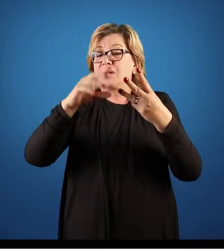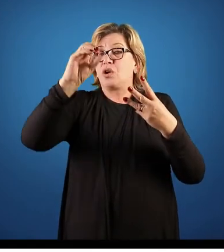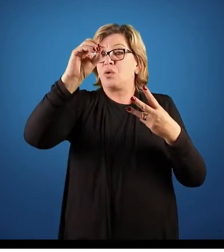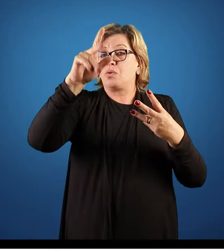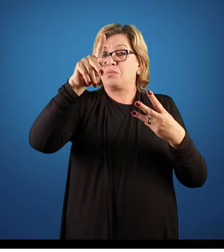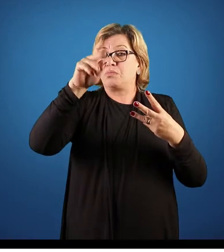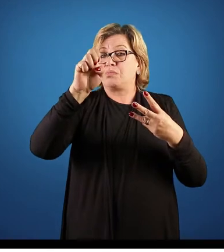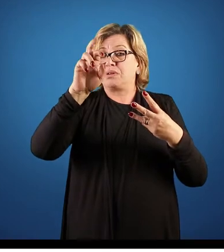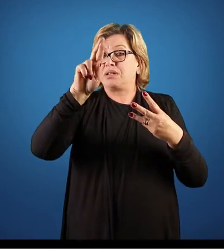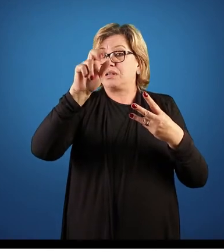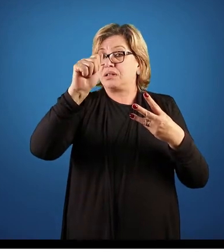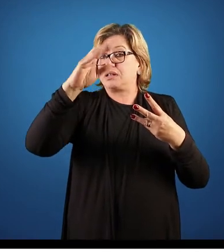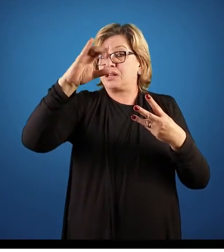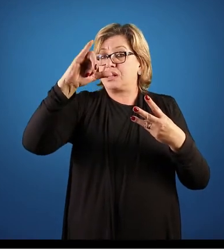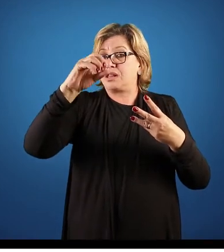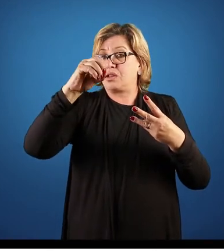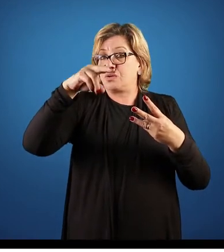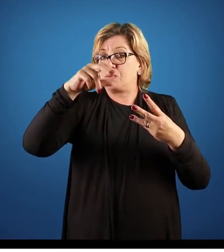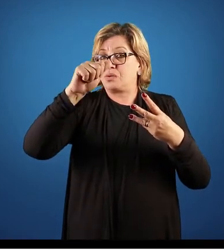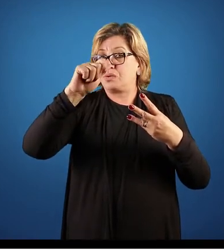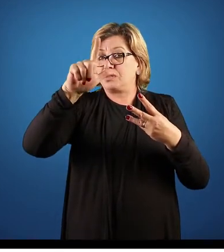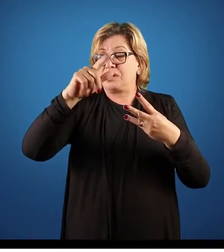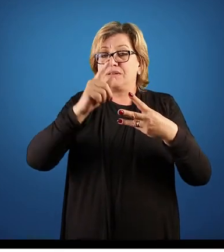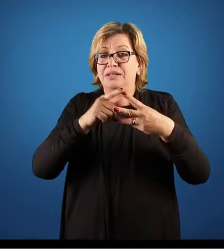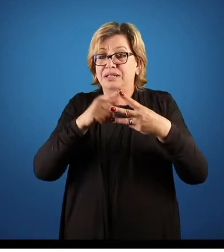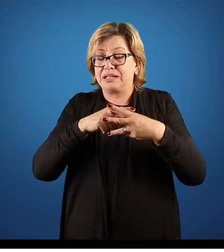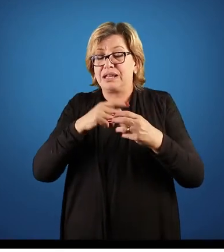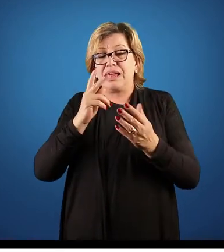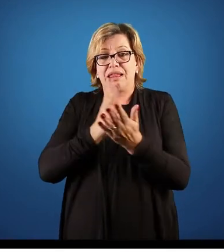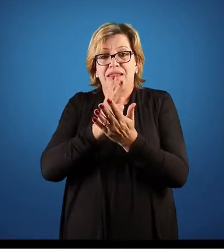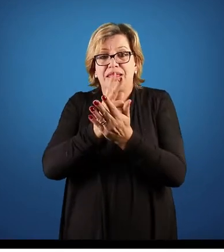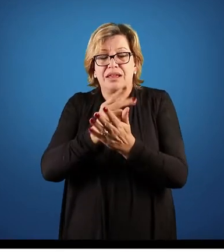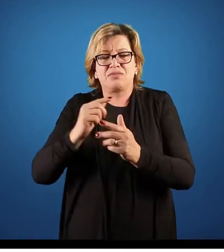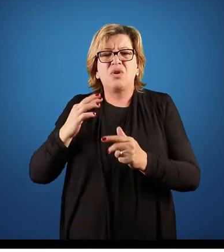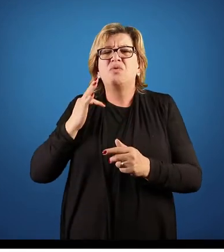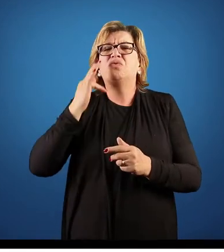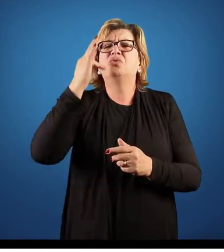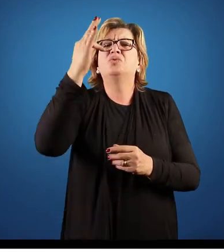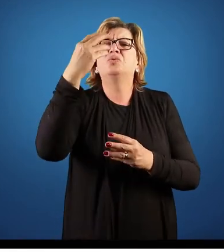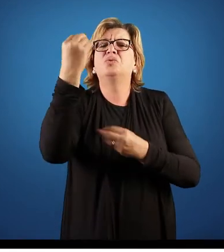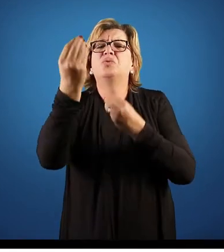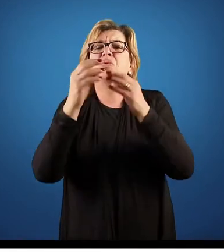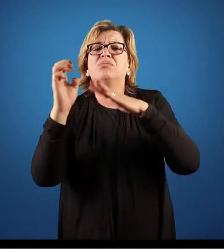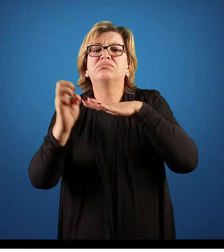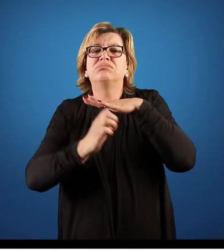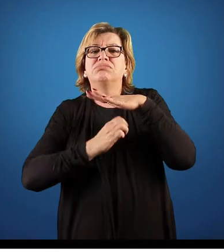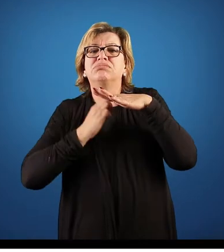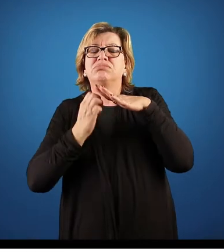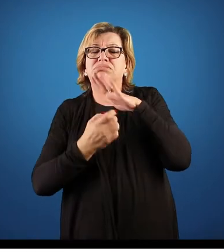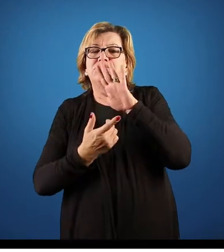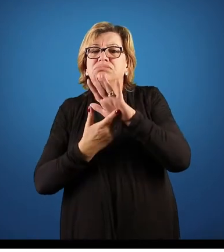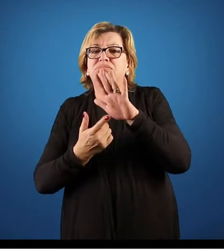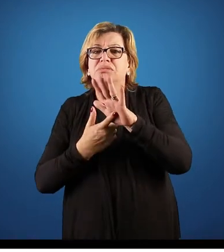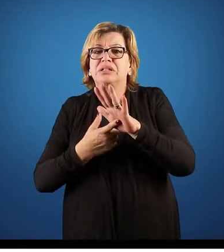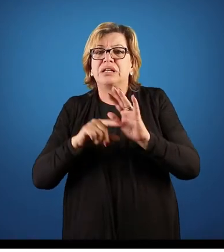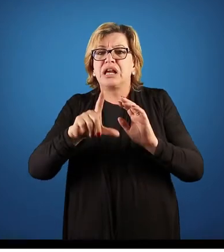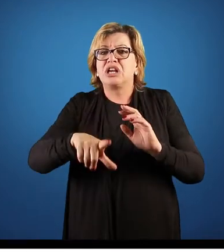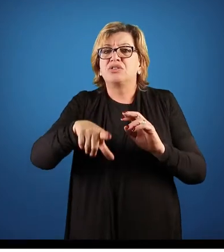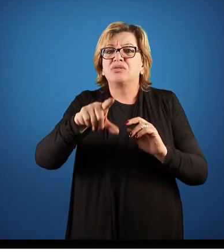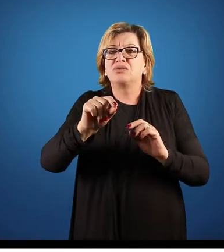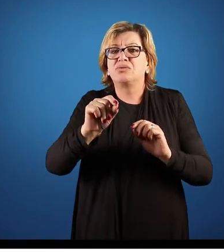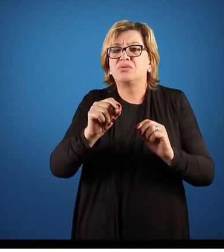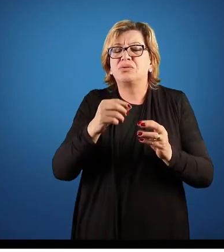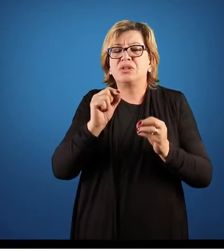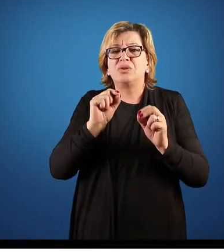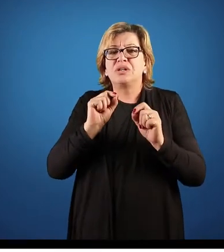estratégico ele está pensando no na sobrevivência da minha empresa a longo prazo ele vai me dar aquelas decisões o que eu faço hoje